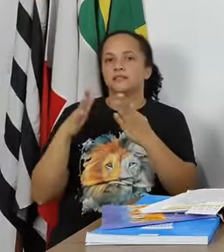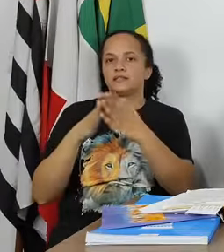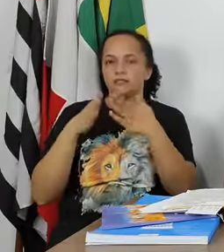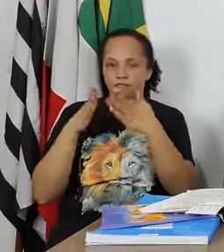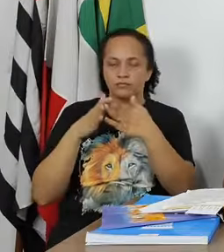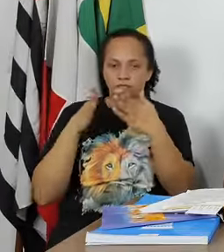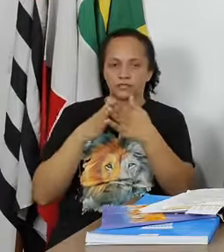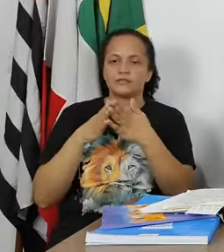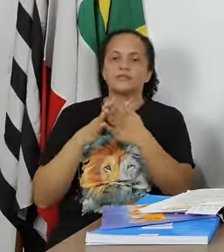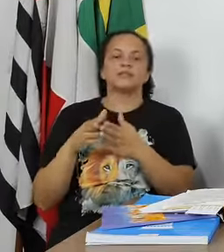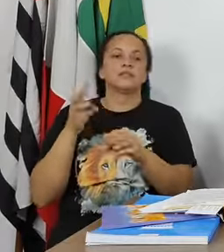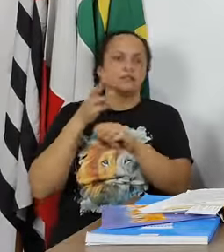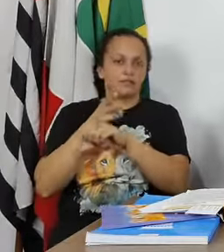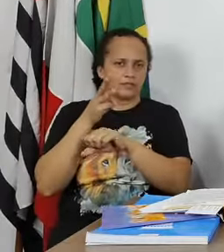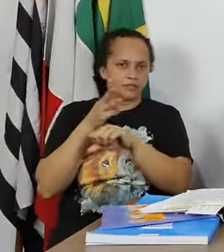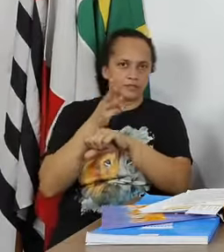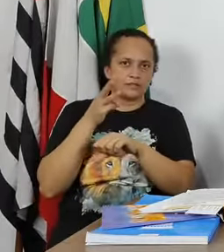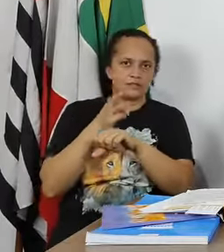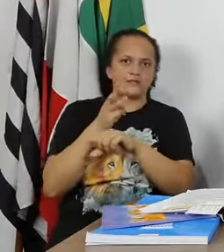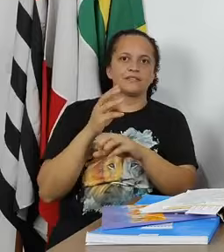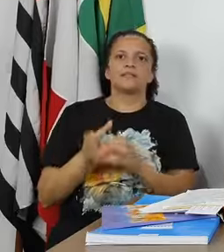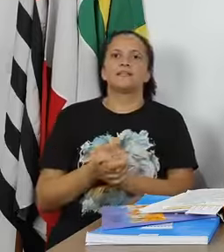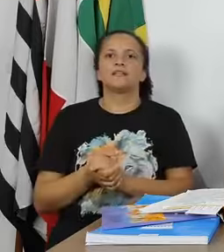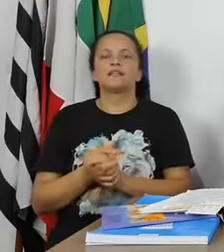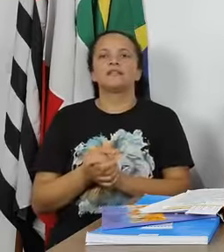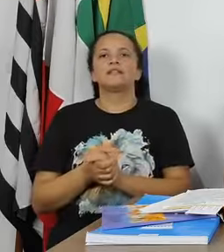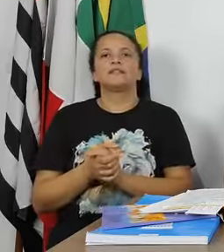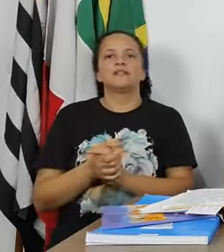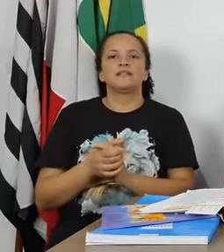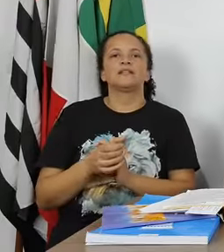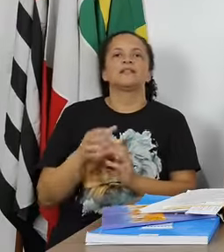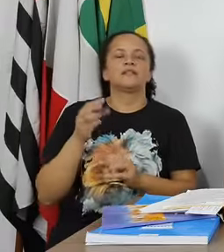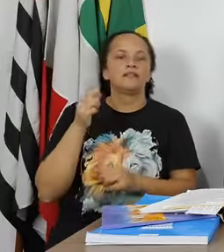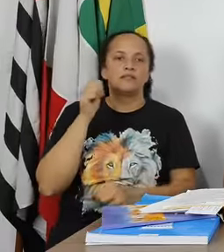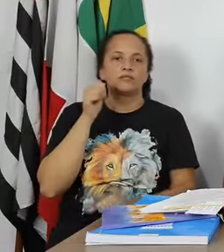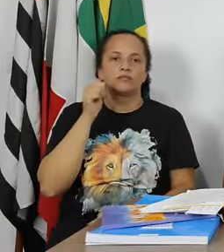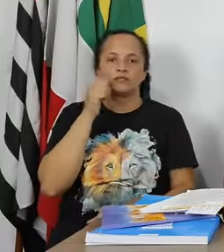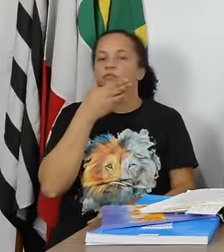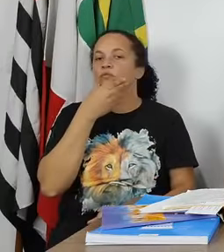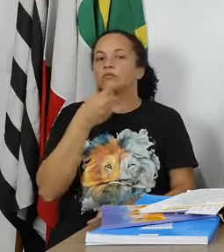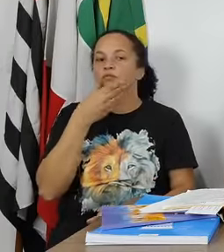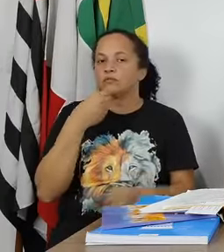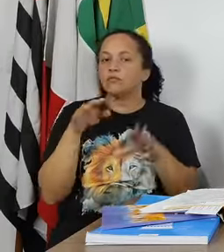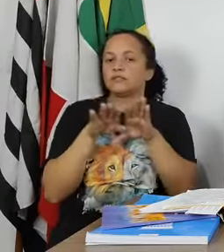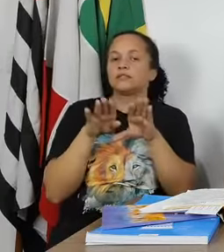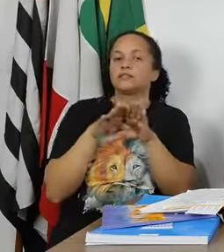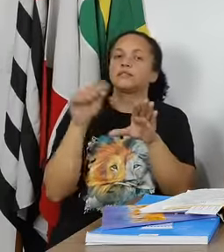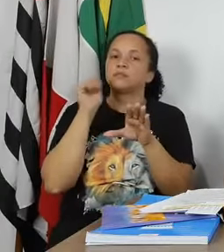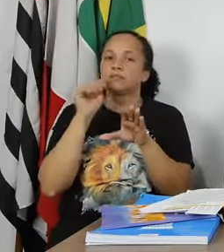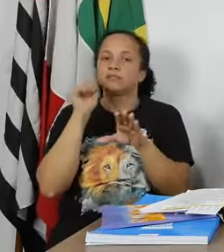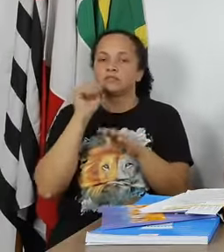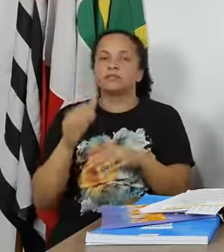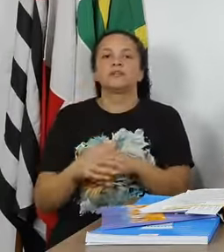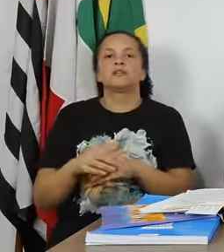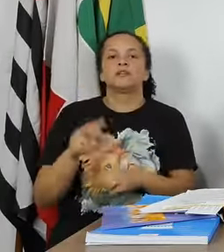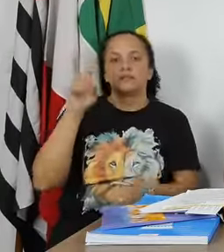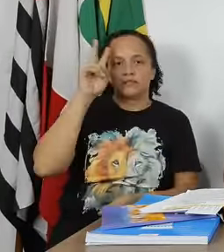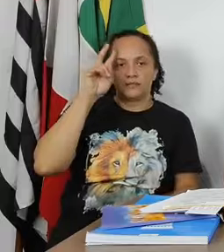WhatsApp, com o André, com a Zenaide, né? O André a segunda-feira, a Zenaide segunda, quarta e